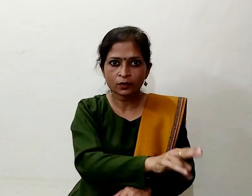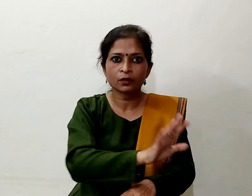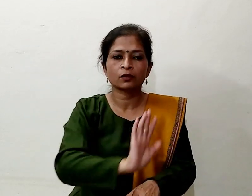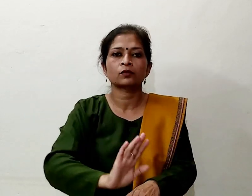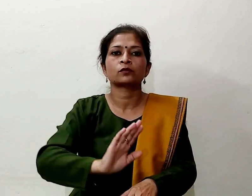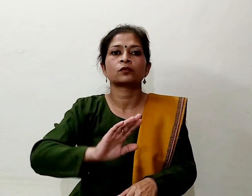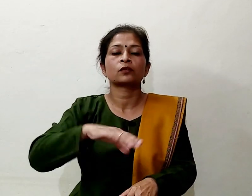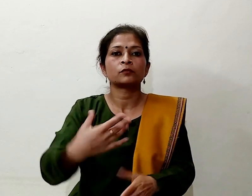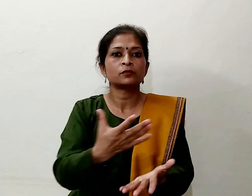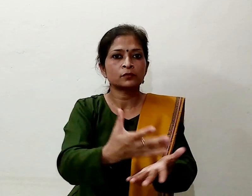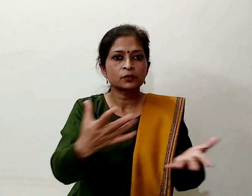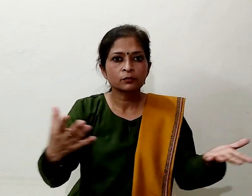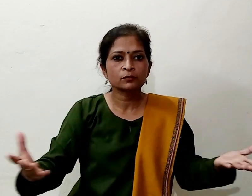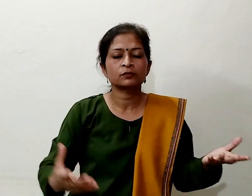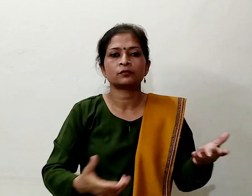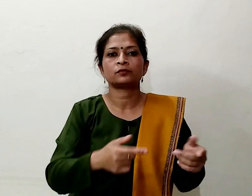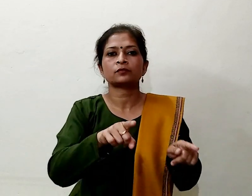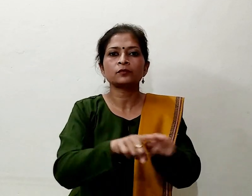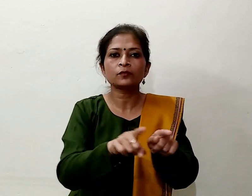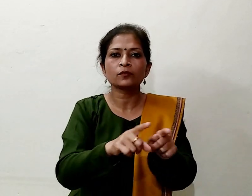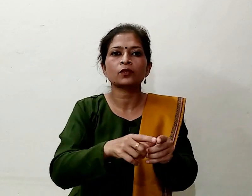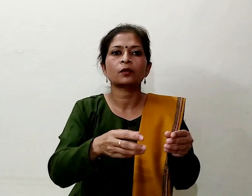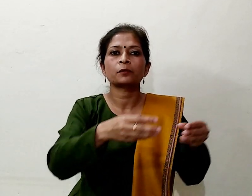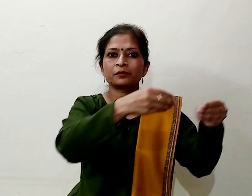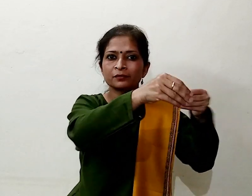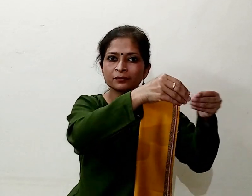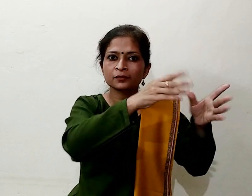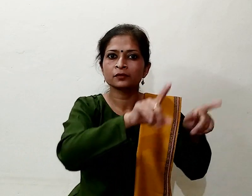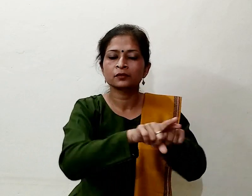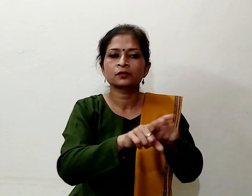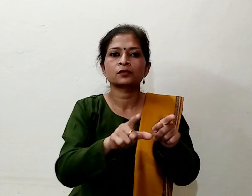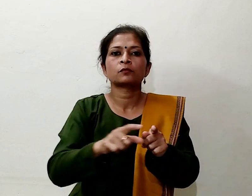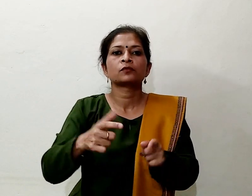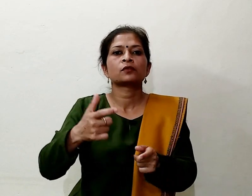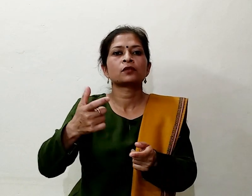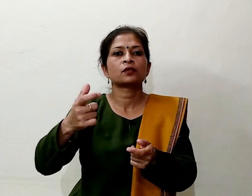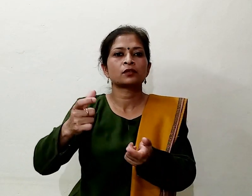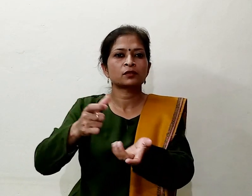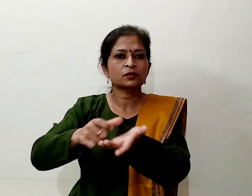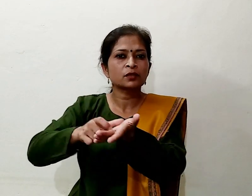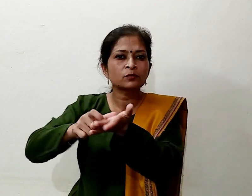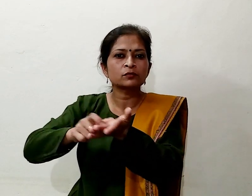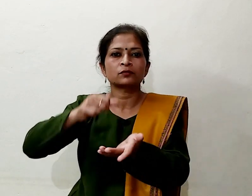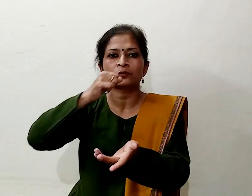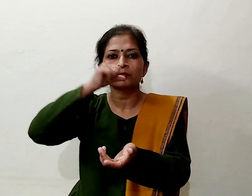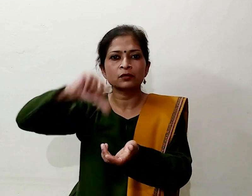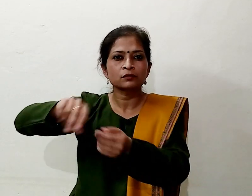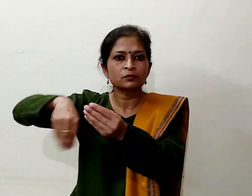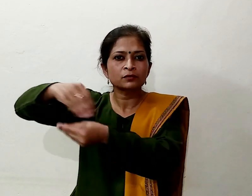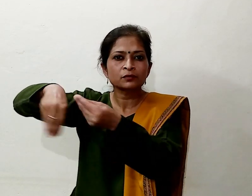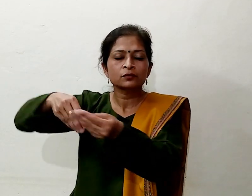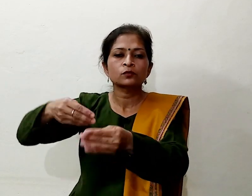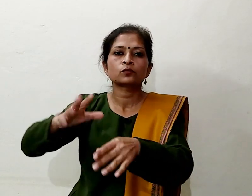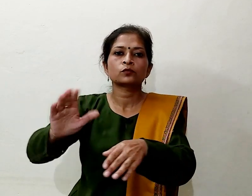खरीद की गई सामगरी के पैकेटों को भली भाती साबुन के पानी के घोल से अच्छी से धोएं